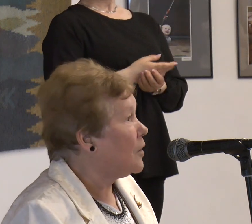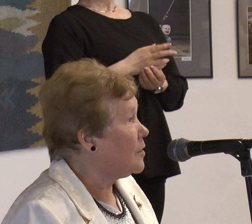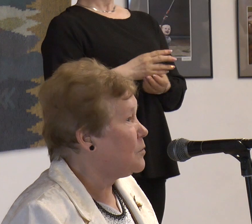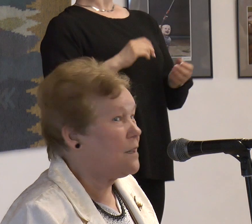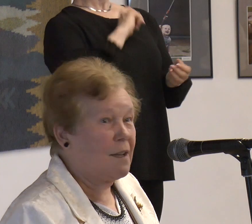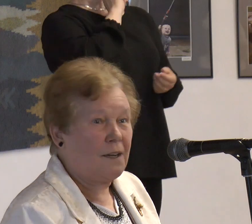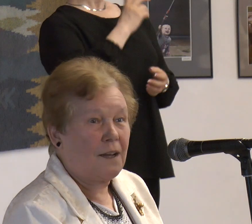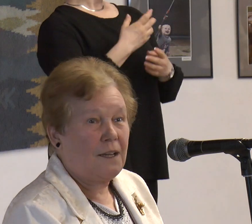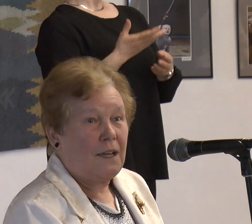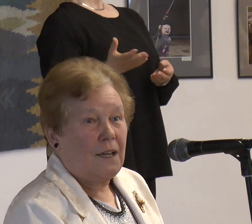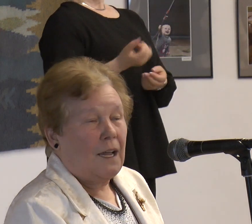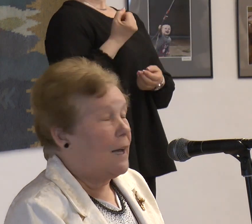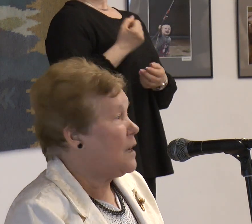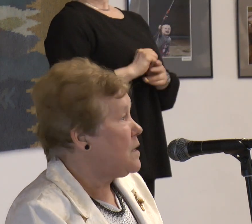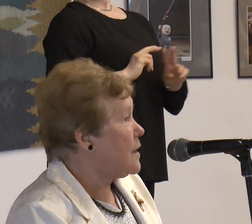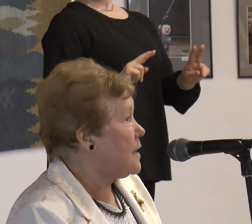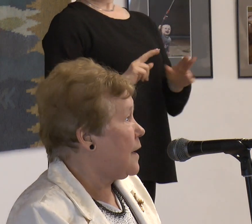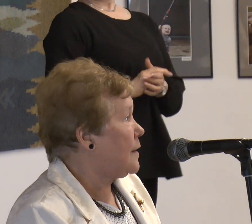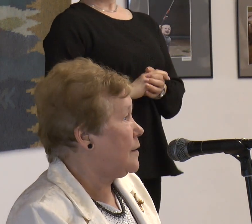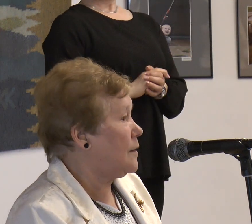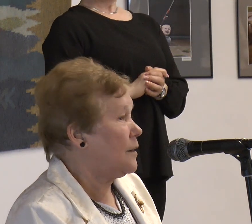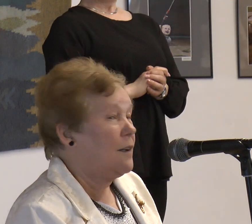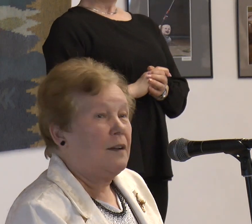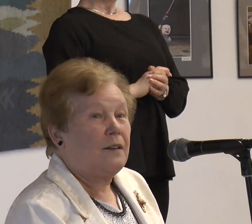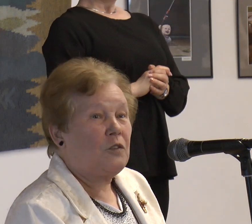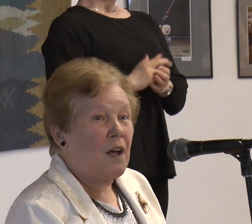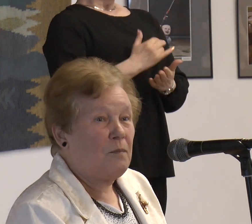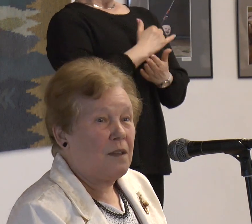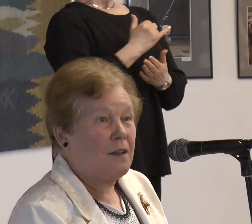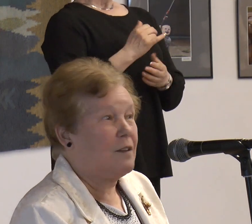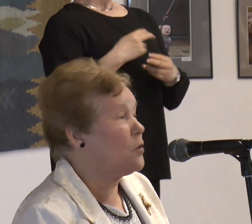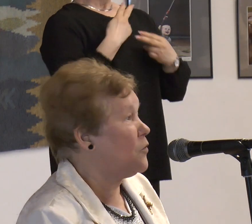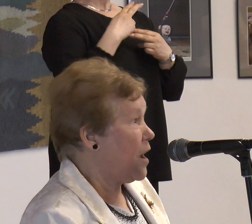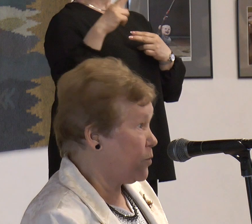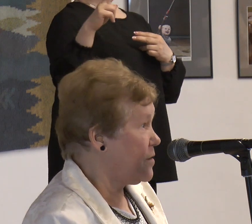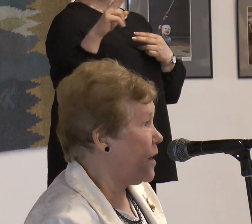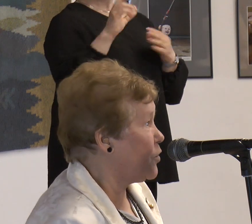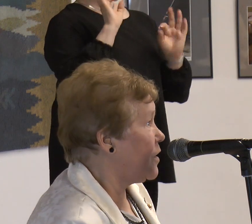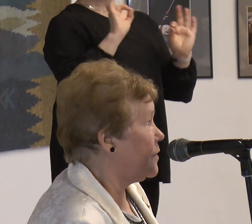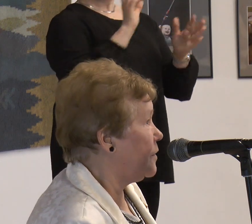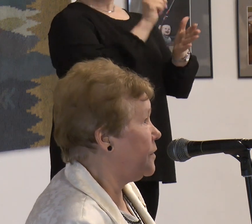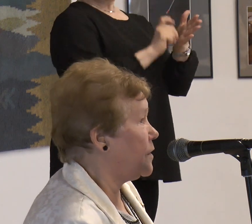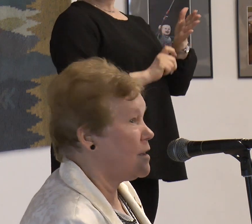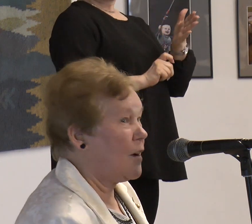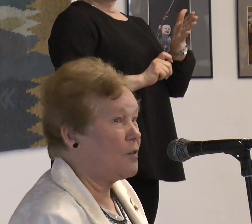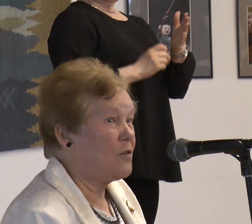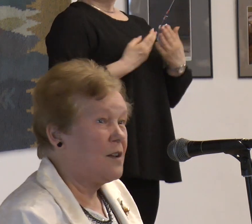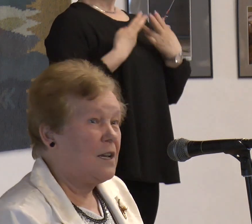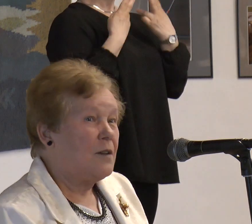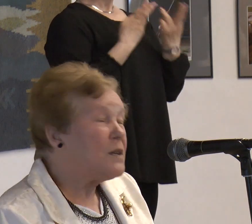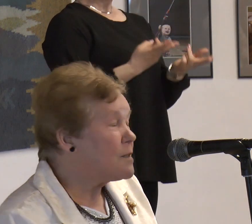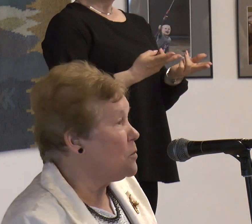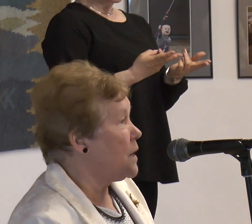siker megvan mindenkinek. Hát én mindenkinek további jó versmondásokat